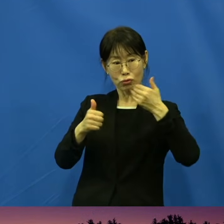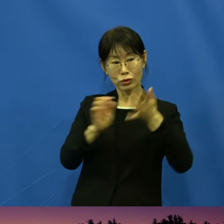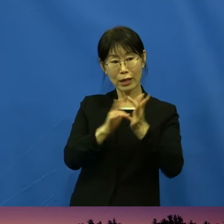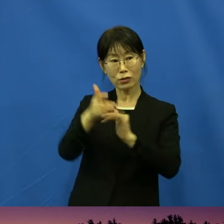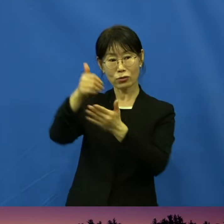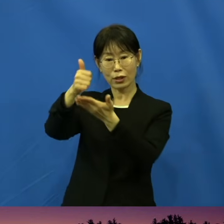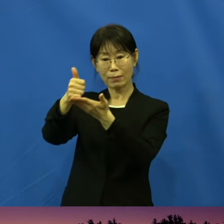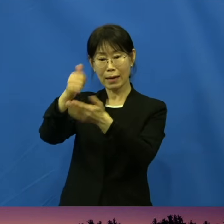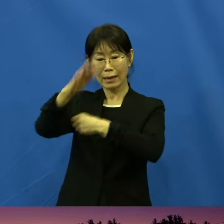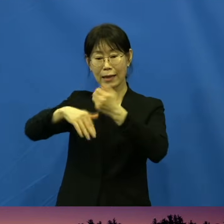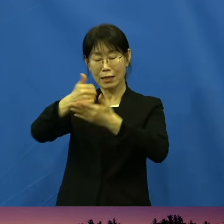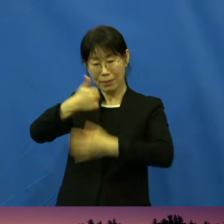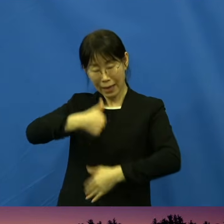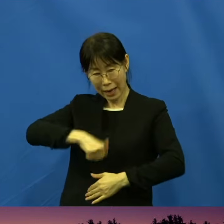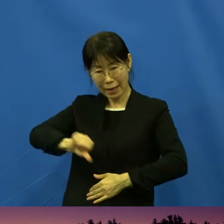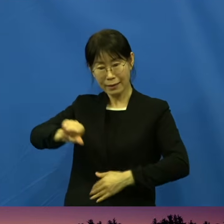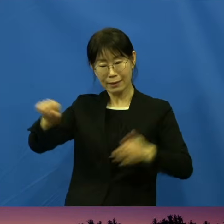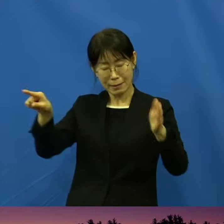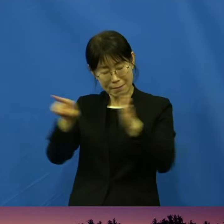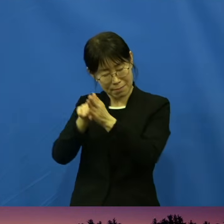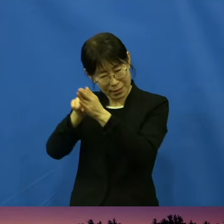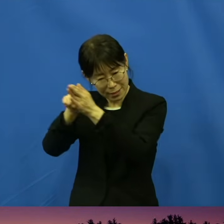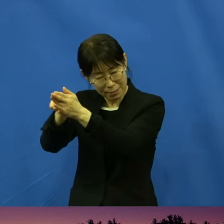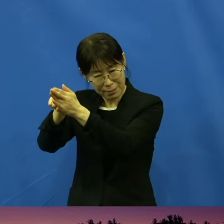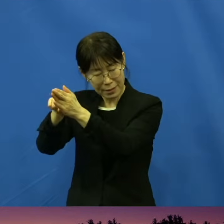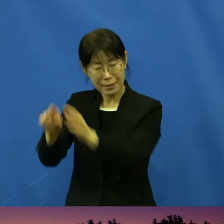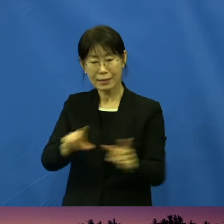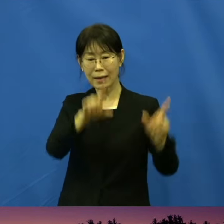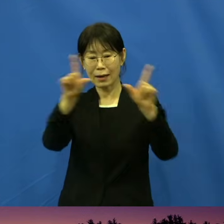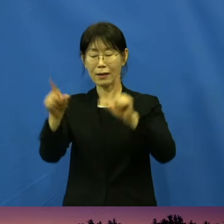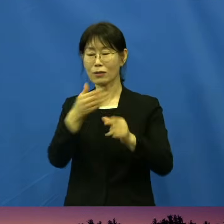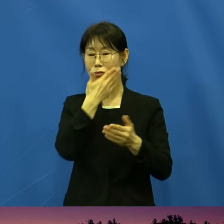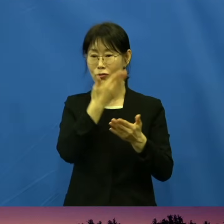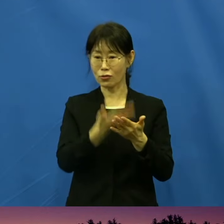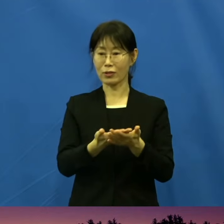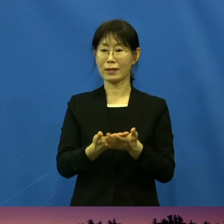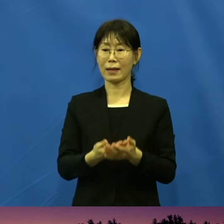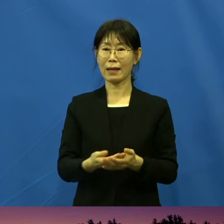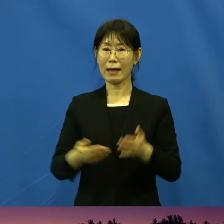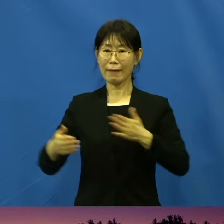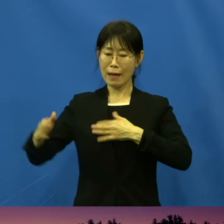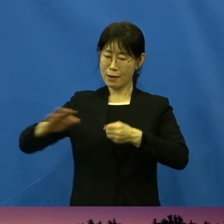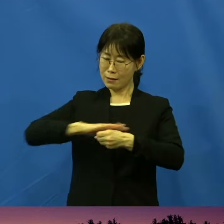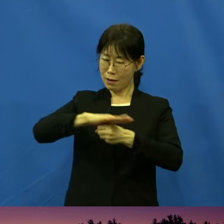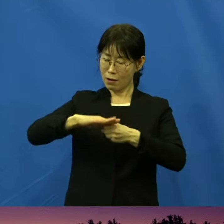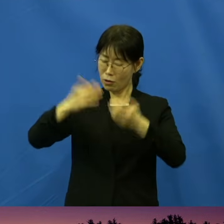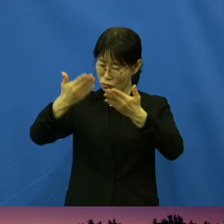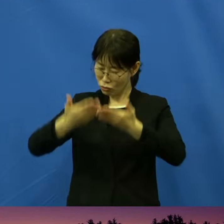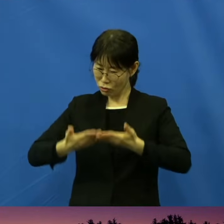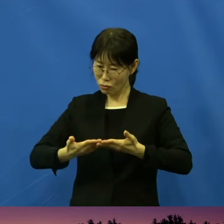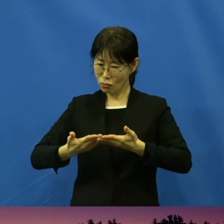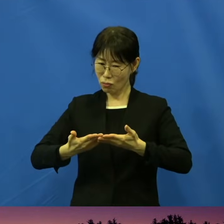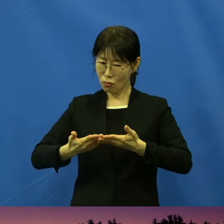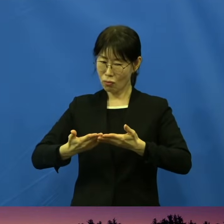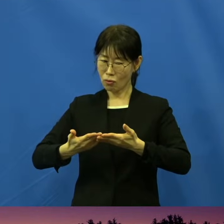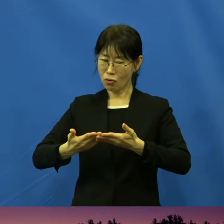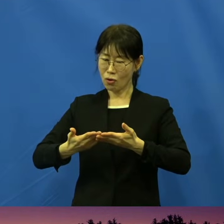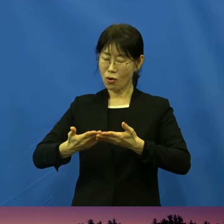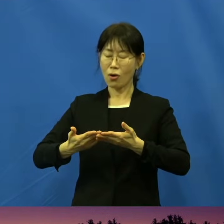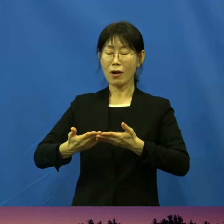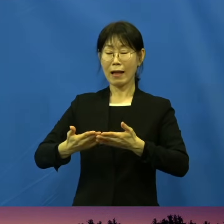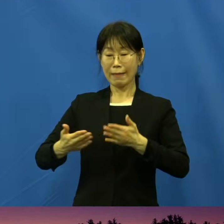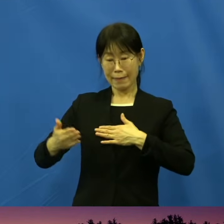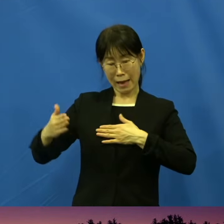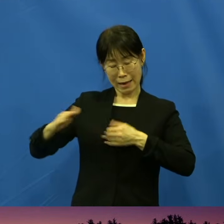능력을 의지하고 살아가는 거. 그래서 오늘 보면 나를 사랑하사 나를 위하여 자기 자신을